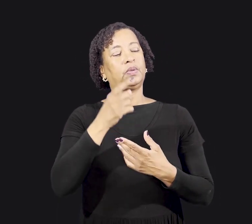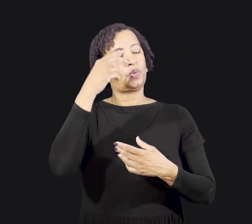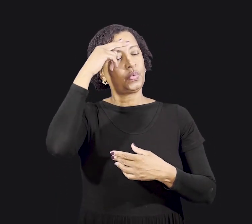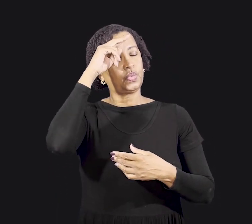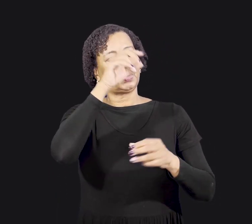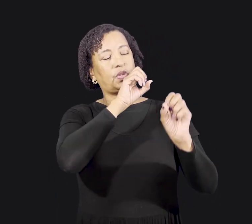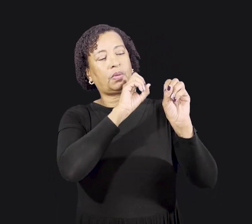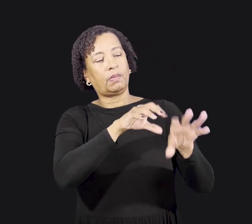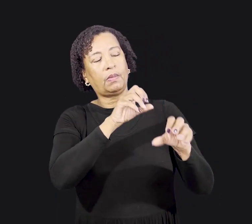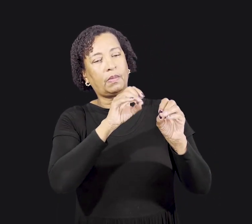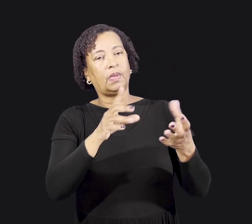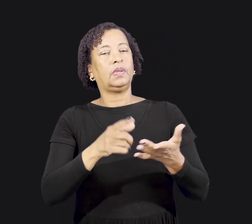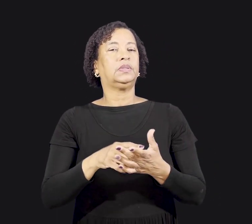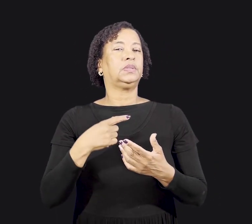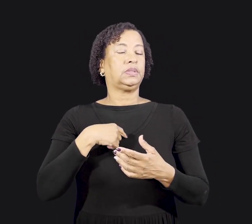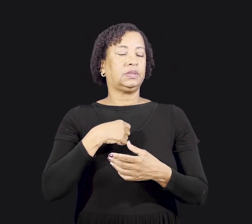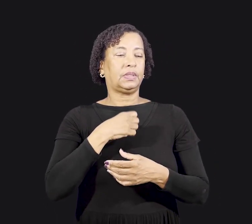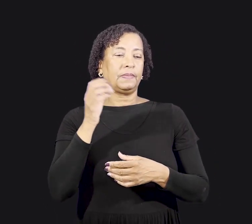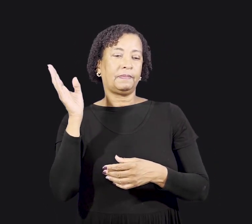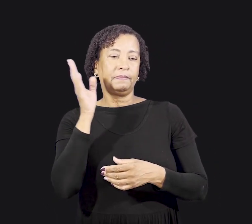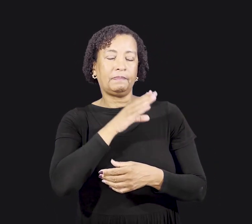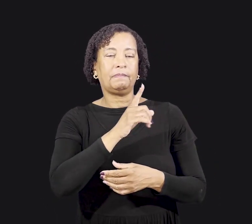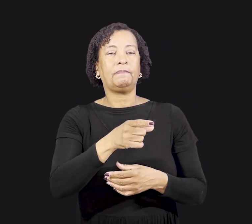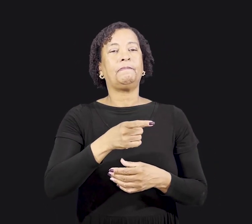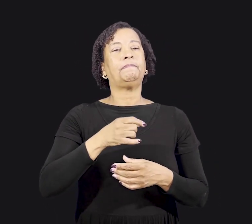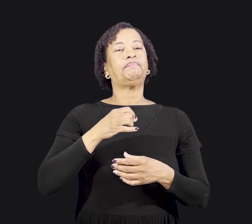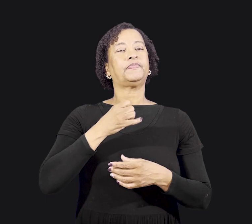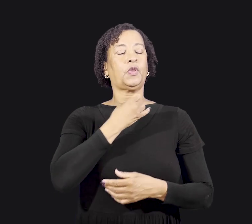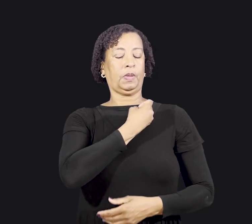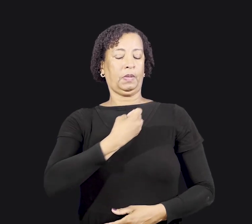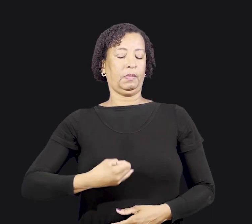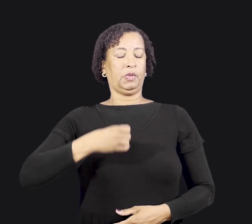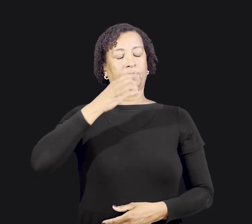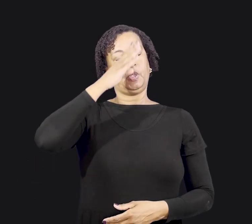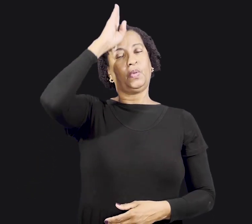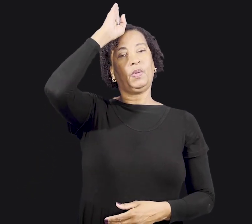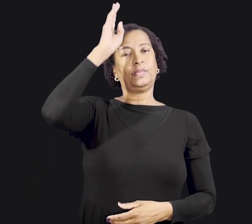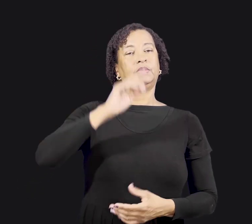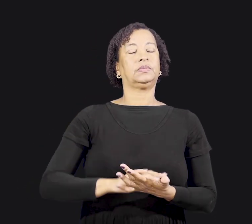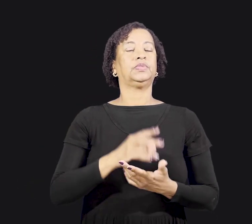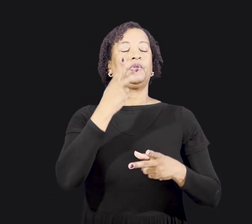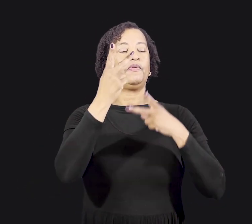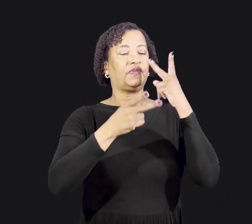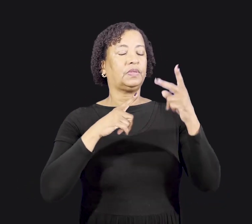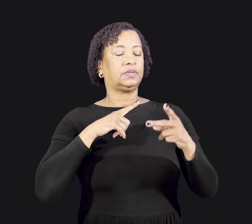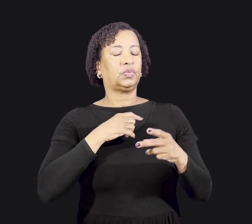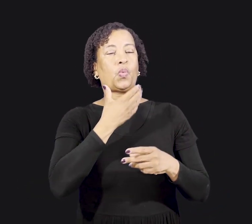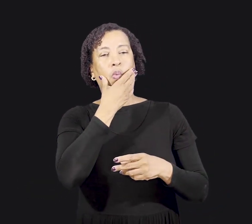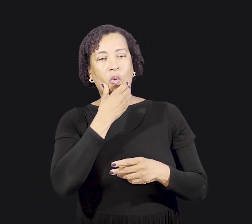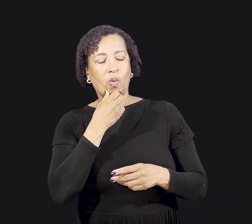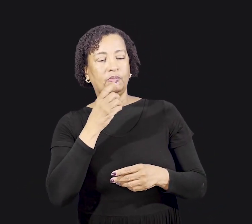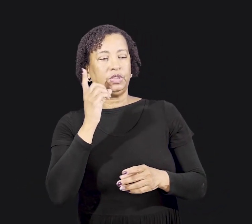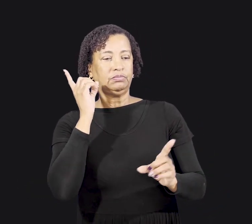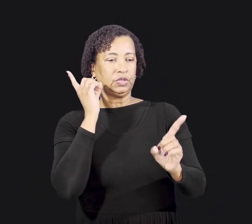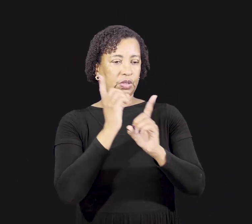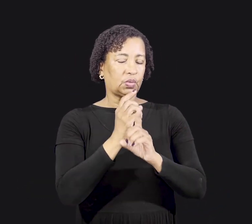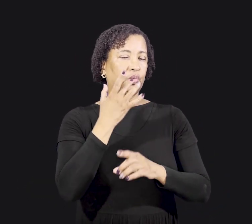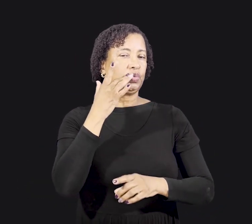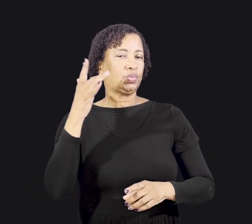Império Romano. Jesus conta uma parábola, uma história de um homem que encontrou um tesouro no campo e, com alegria, acabou vendendo tudo que